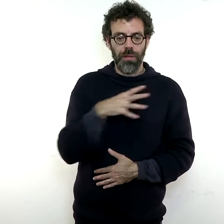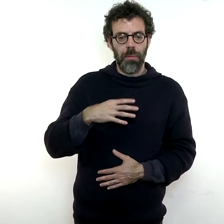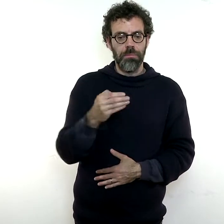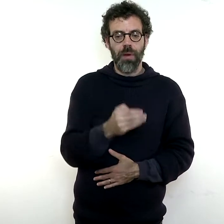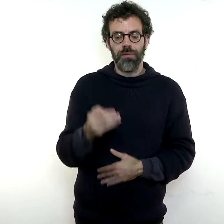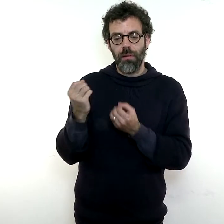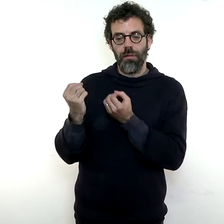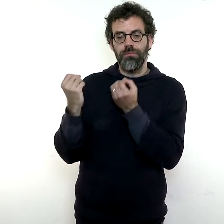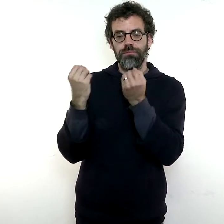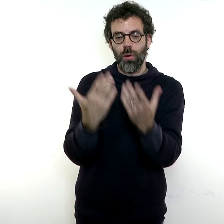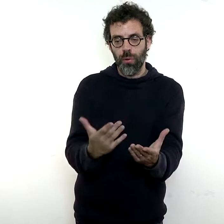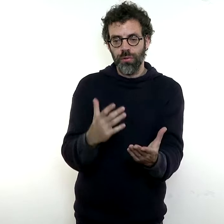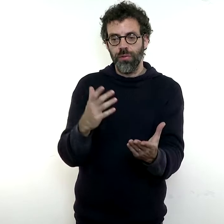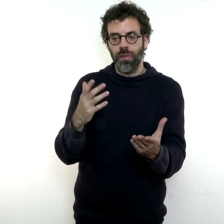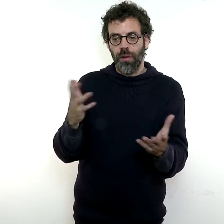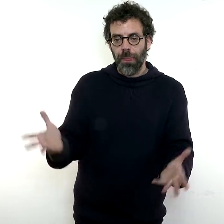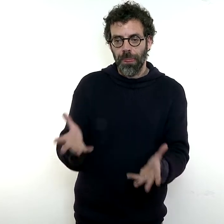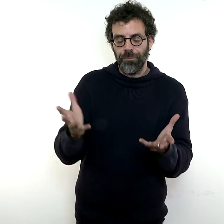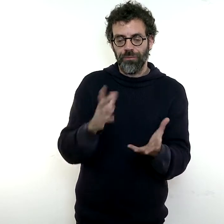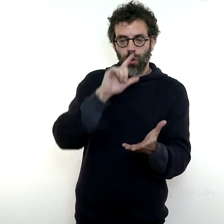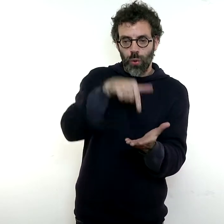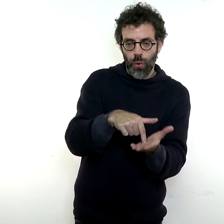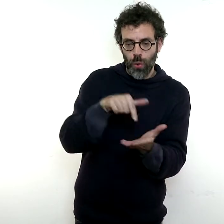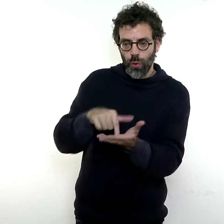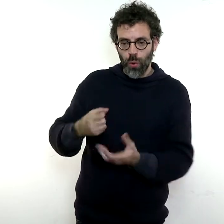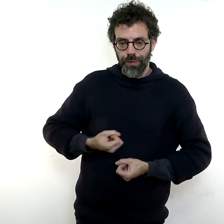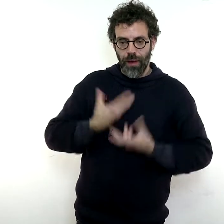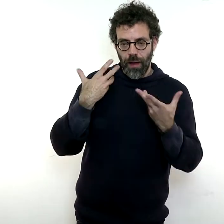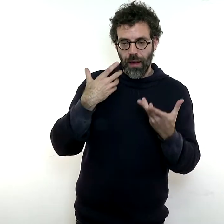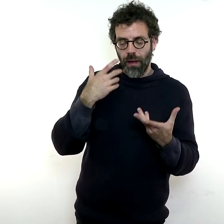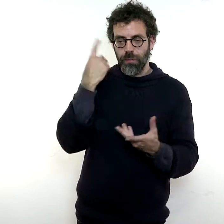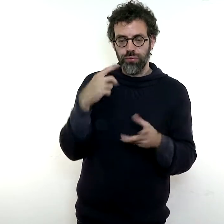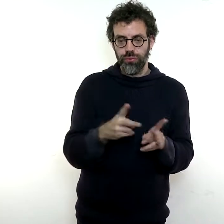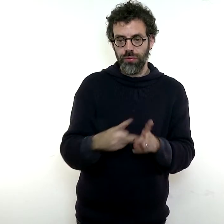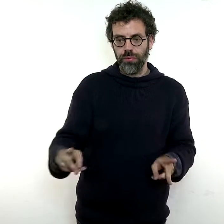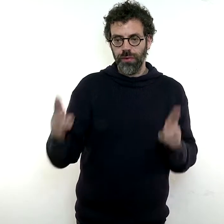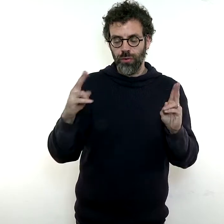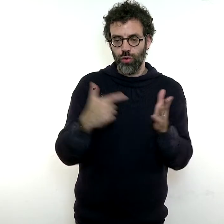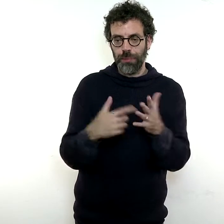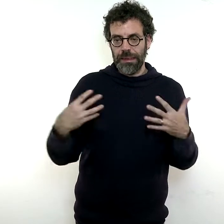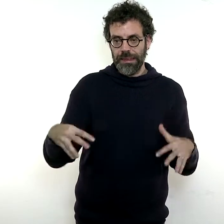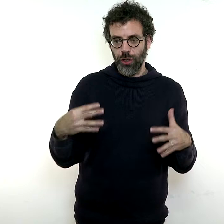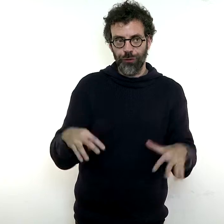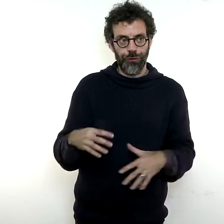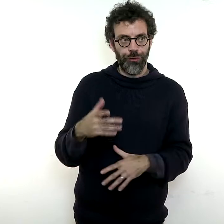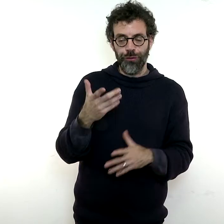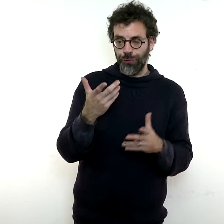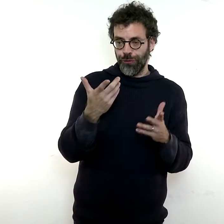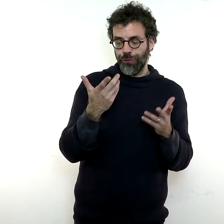la programmation des lieux d'art de la ville de Montpellier pour la saison 2019. Isabelle Marsala.